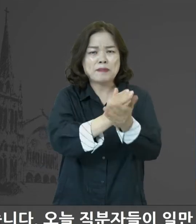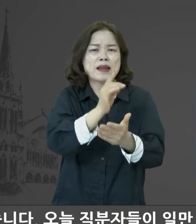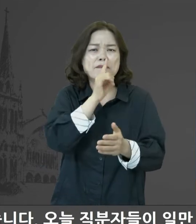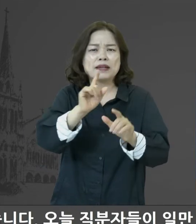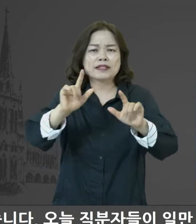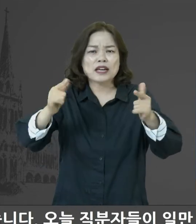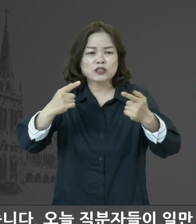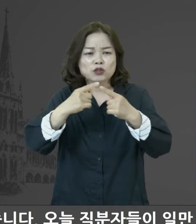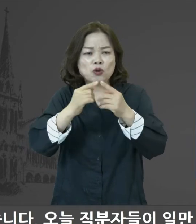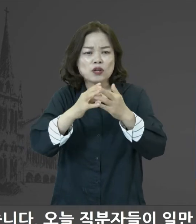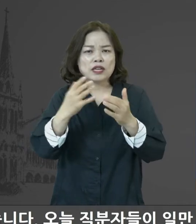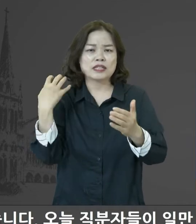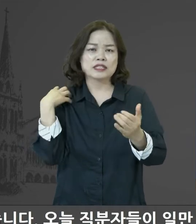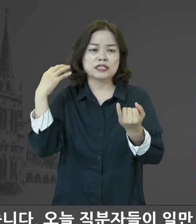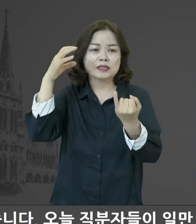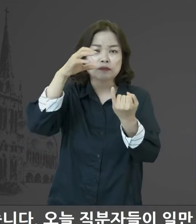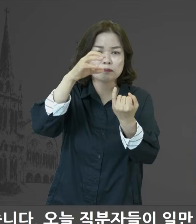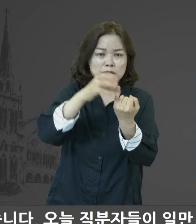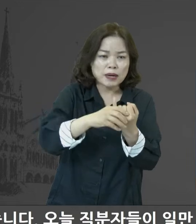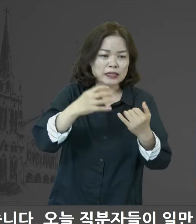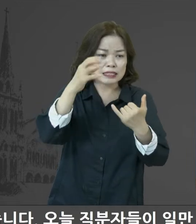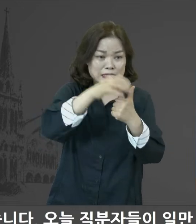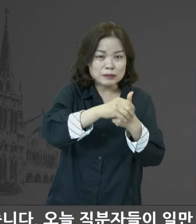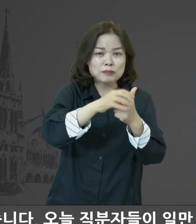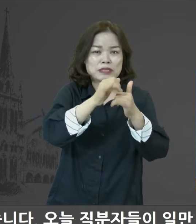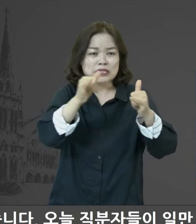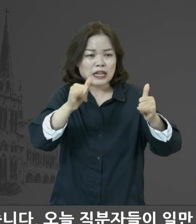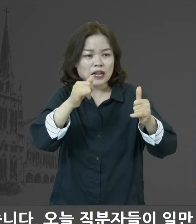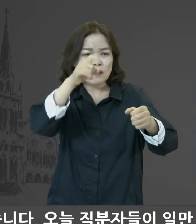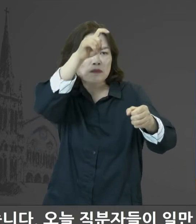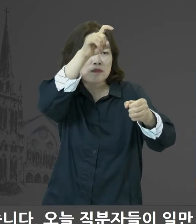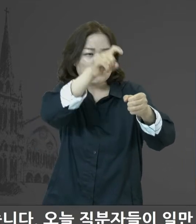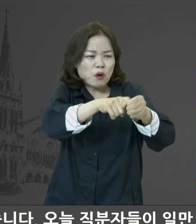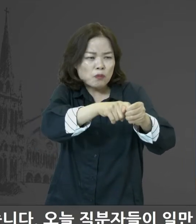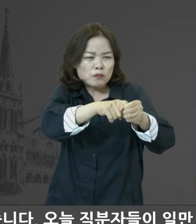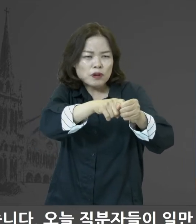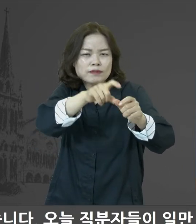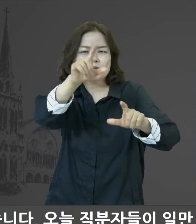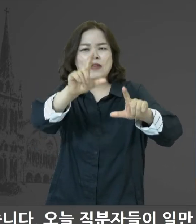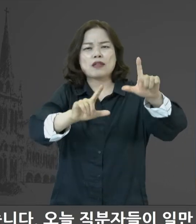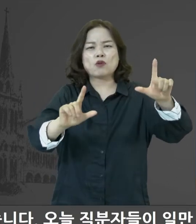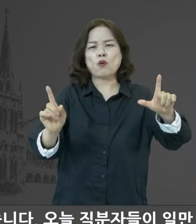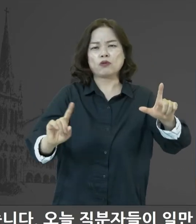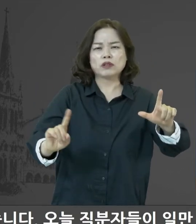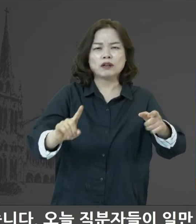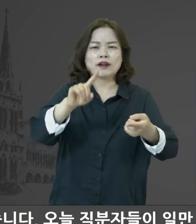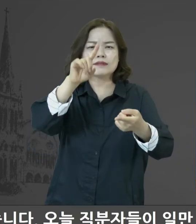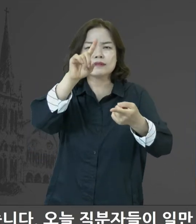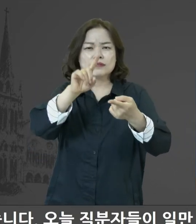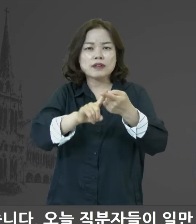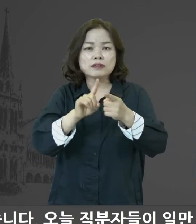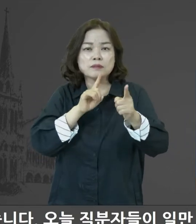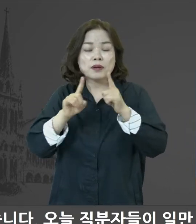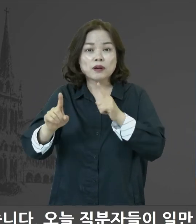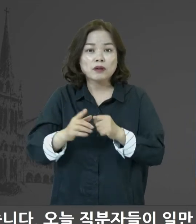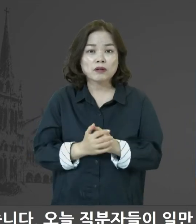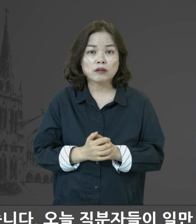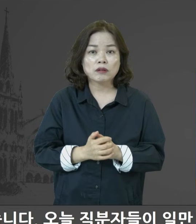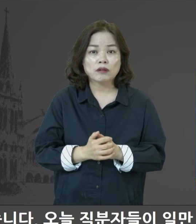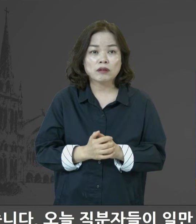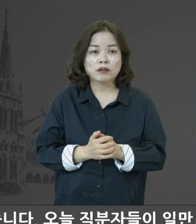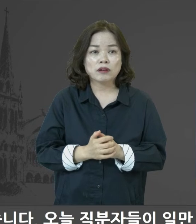아니라 교회 직분자들이 행하는 일의 목표, 그 방향성, 그 태도 어떠해야 한다는 것을 말씀합니다. 그것은